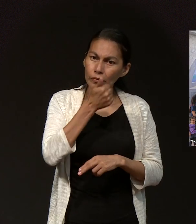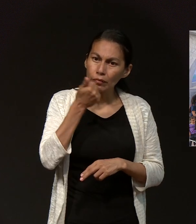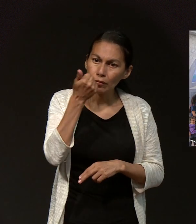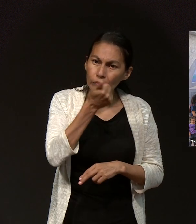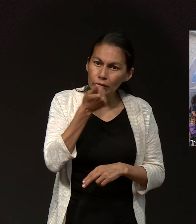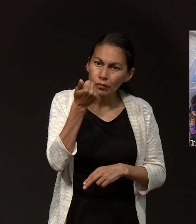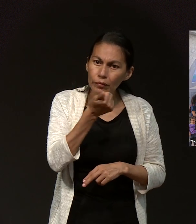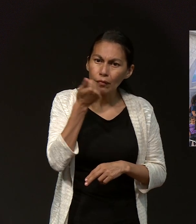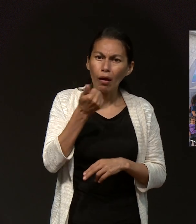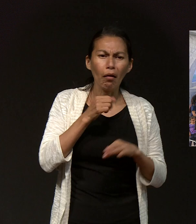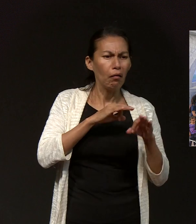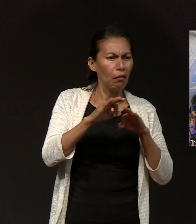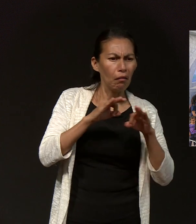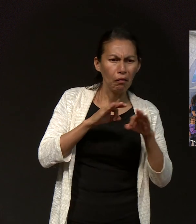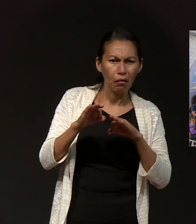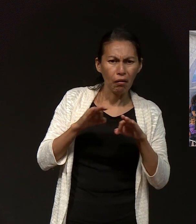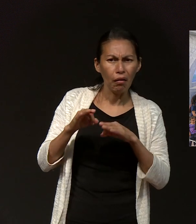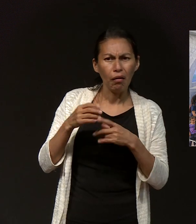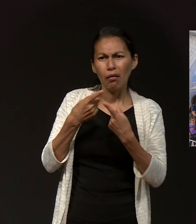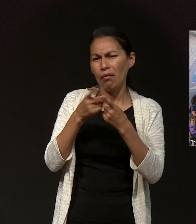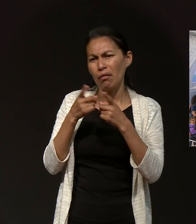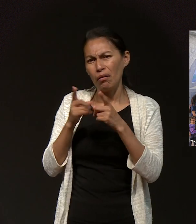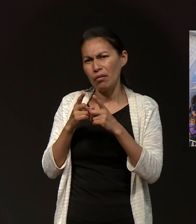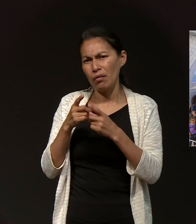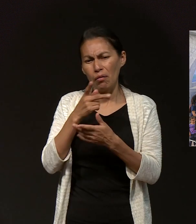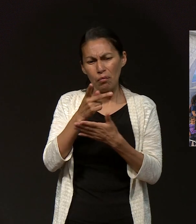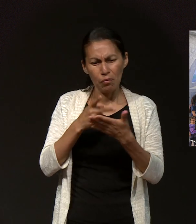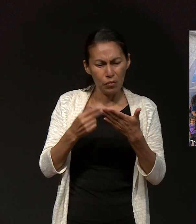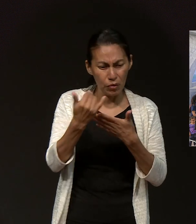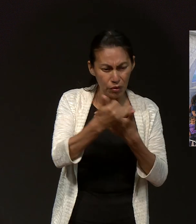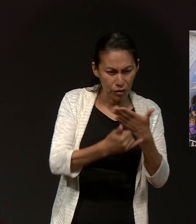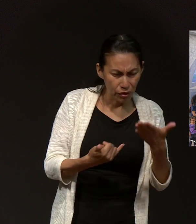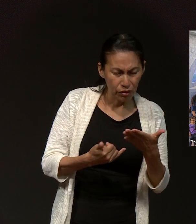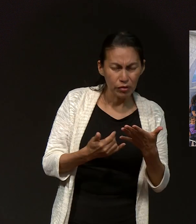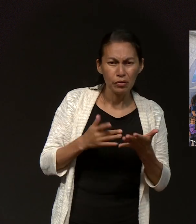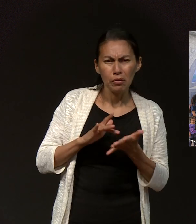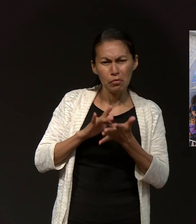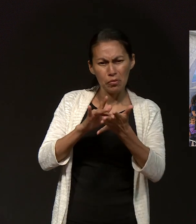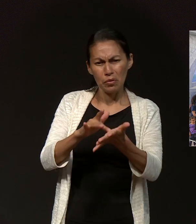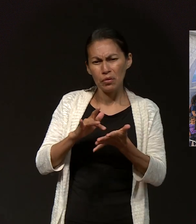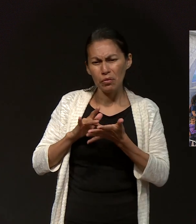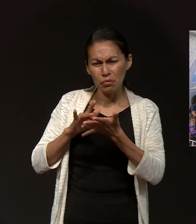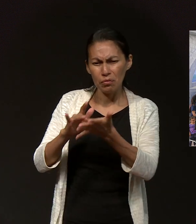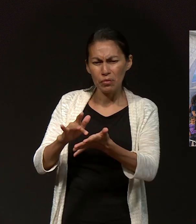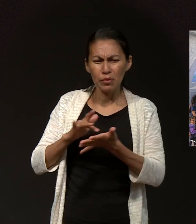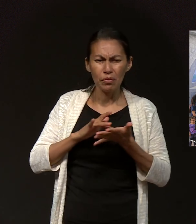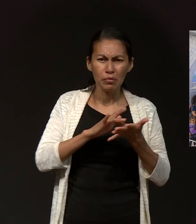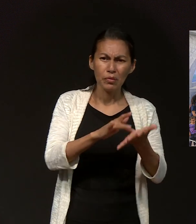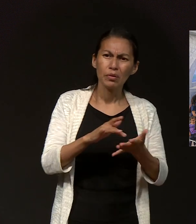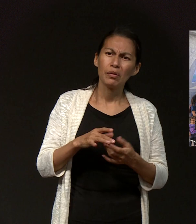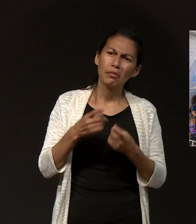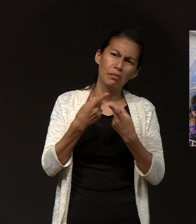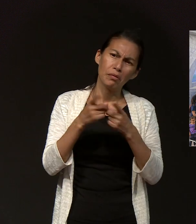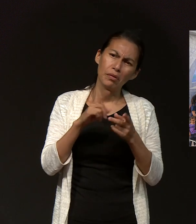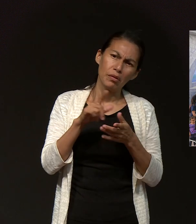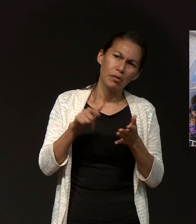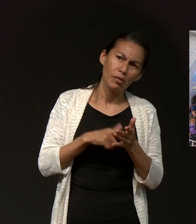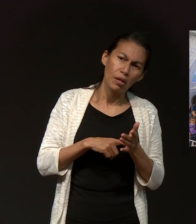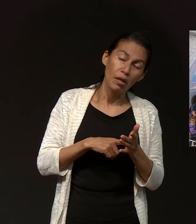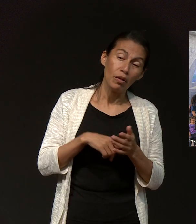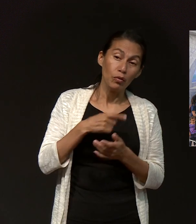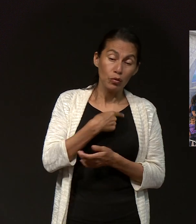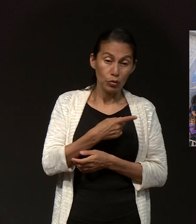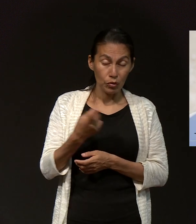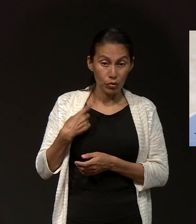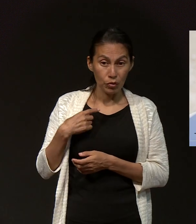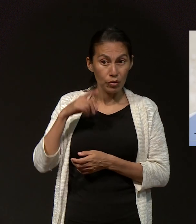maestros y alumnos en conjunto a trabajar en diferentes proyectos de asistencia y de beneficio comunitario. Entonces, así